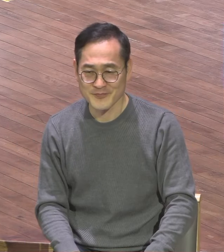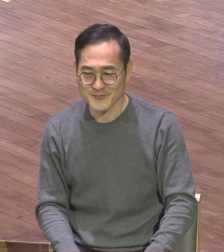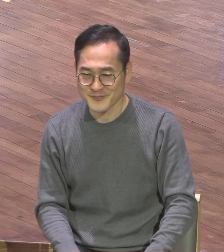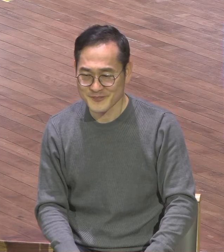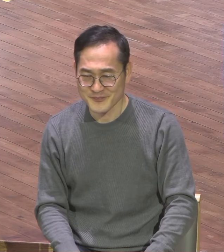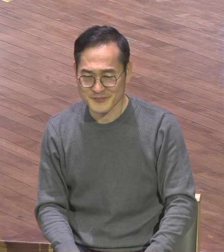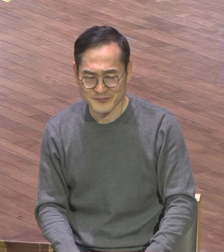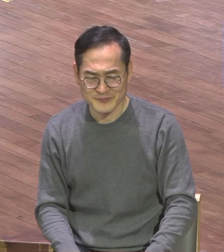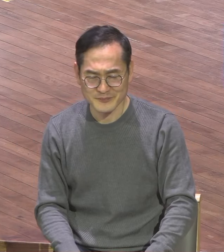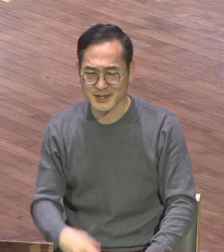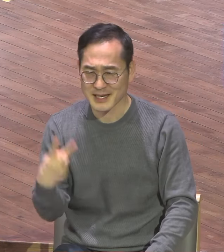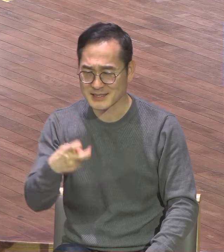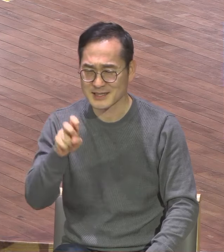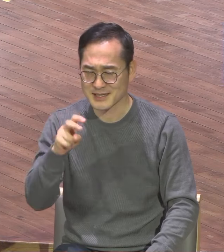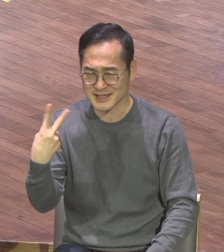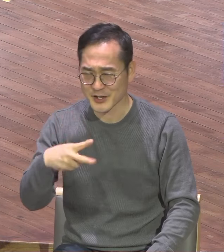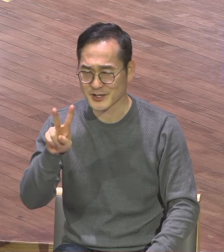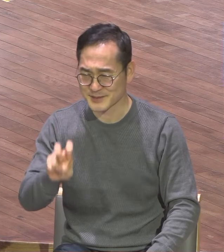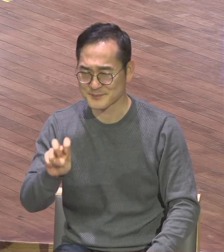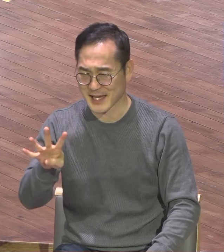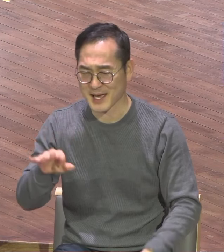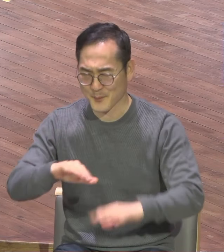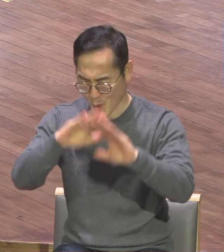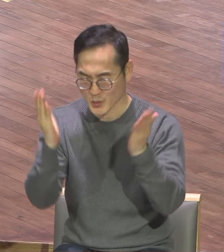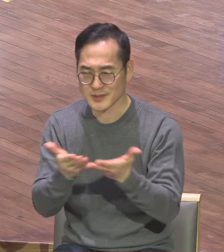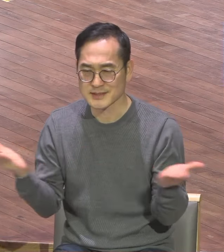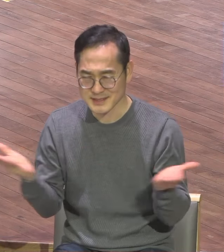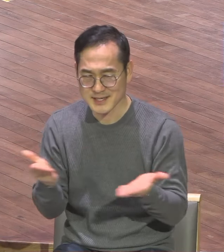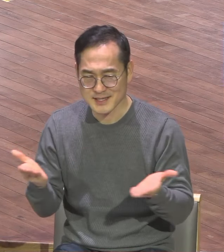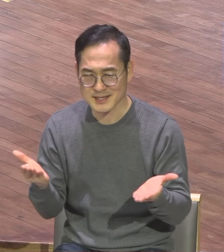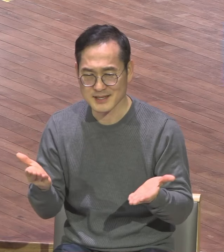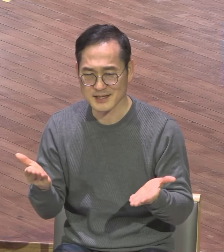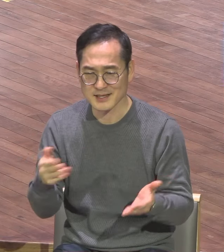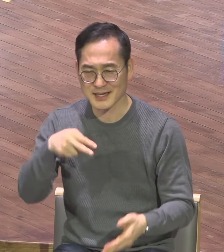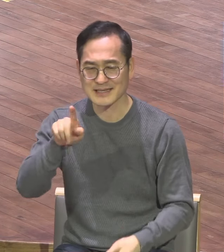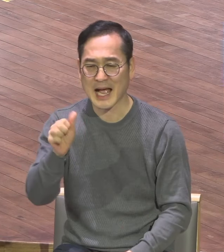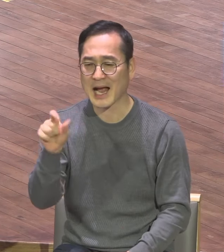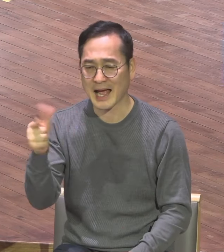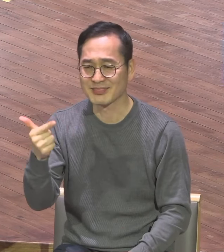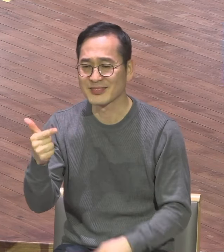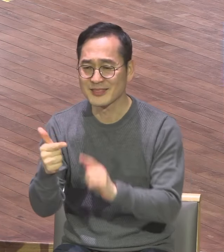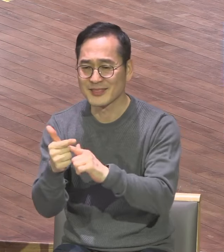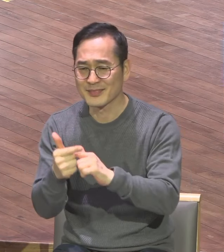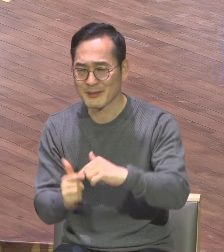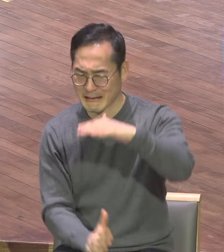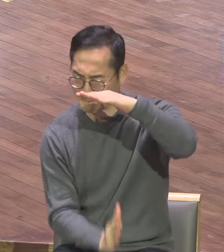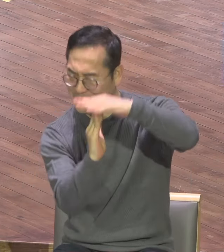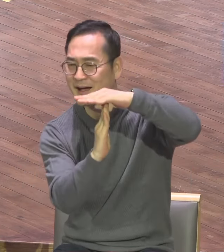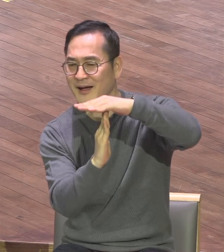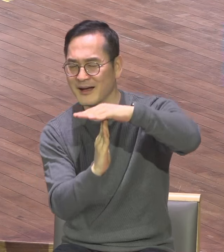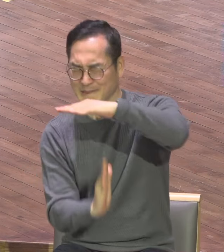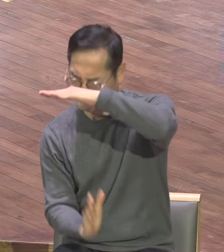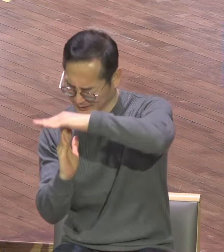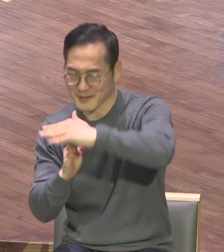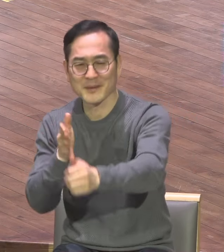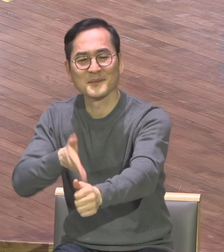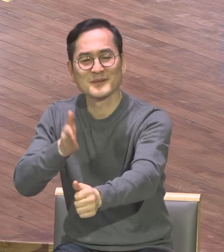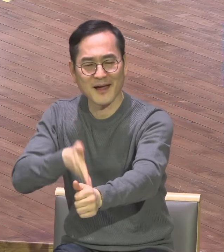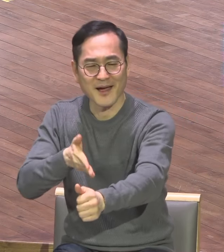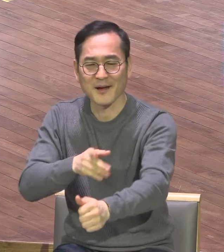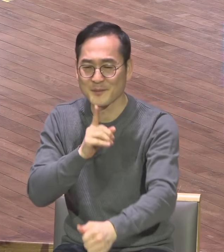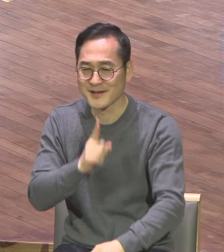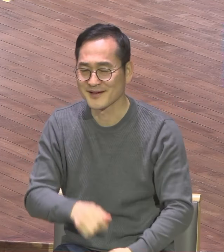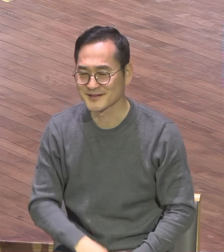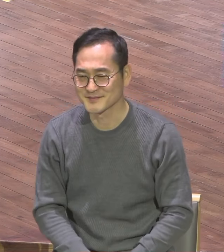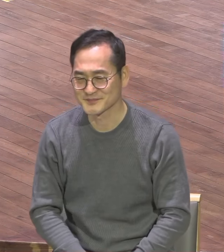말하면 2024년 모든 일이 상한가가 되는 한 해가 되기를 바랍니다. 그렇게 이제